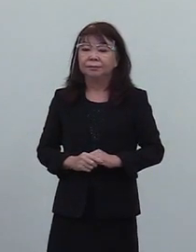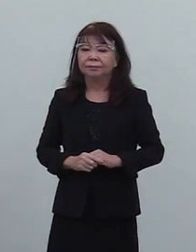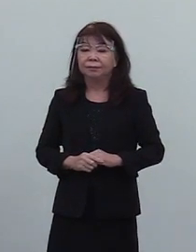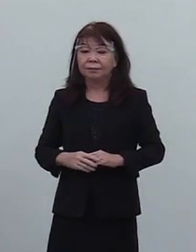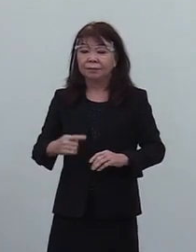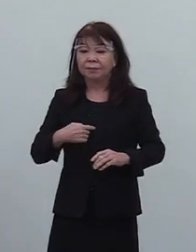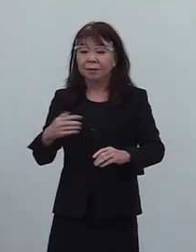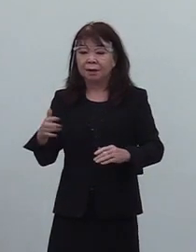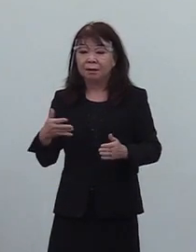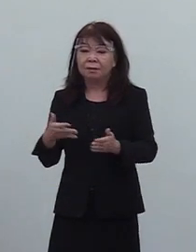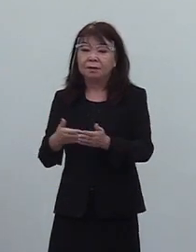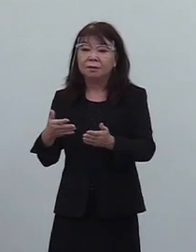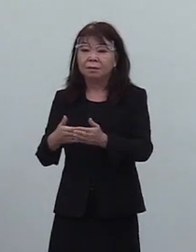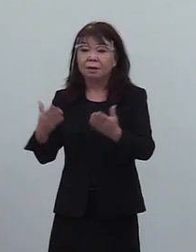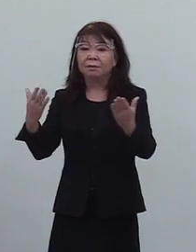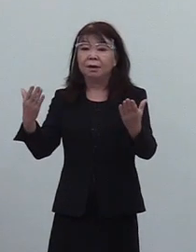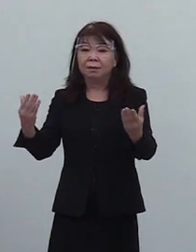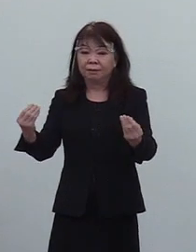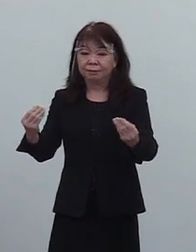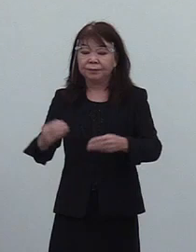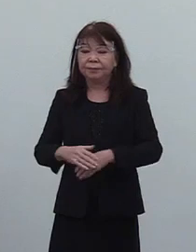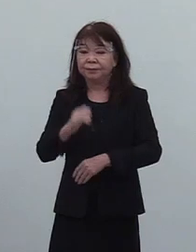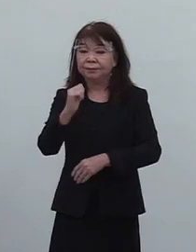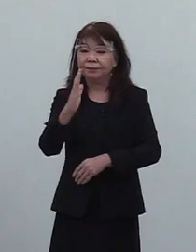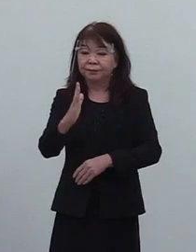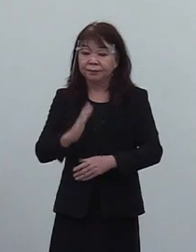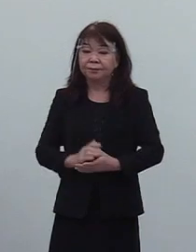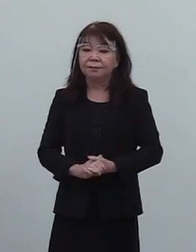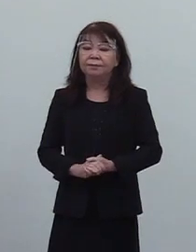私からの説明は以上となります。よろしくお願いします。